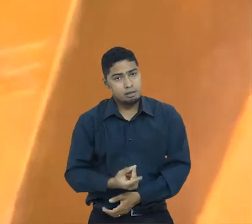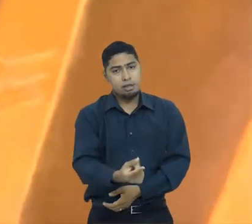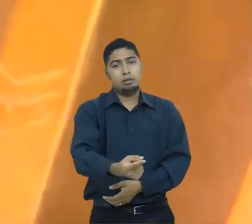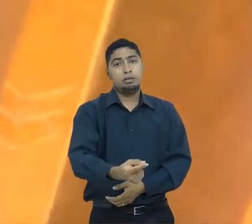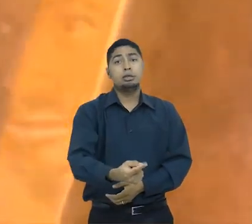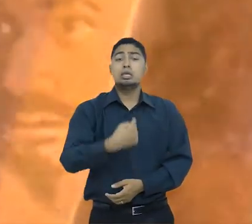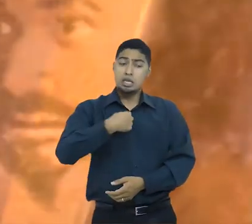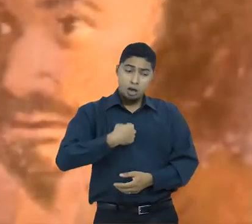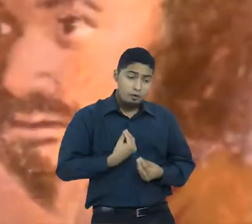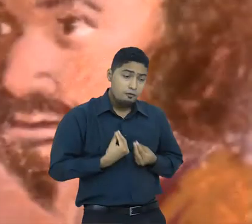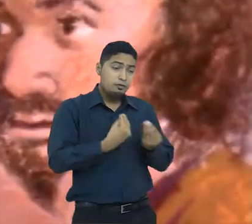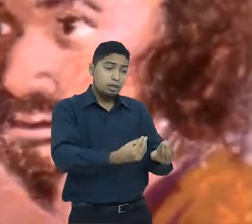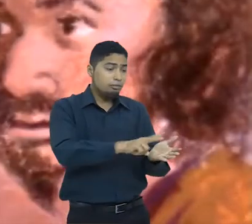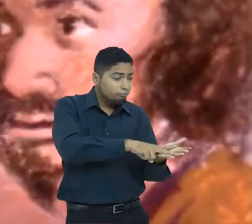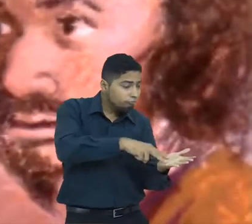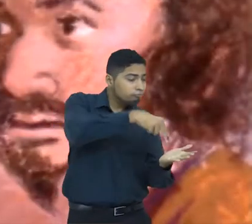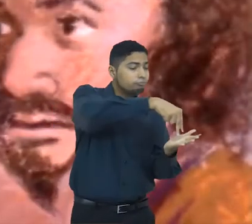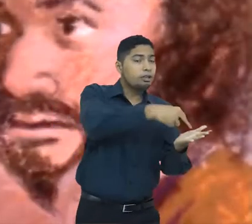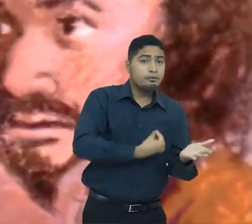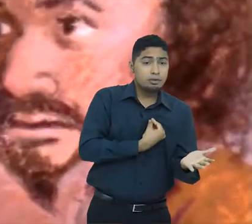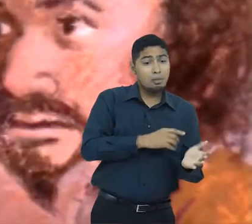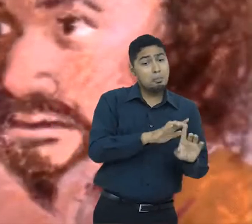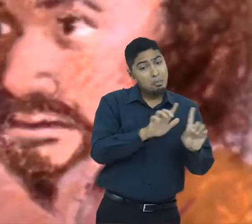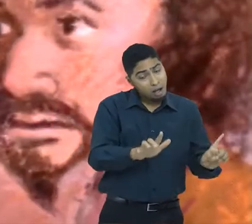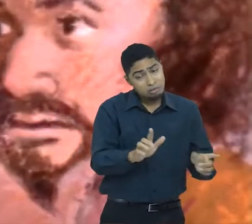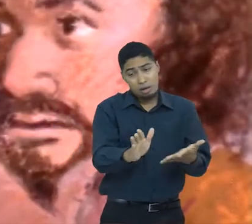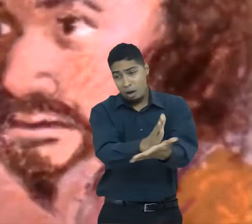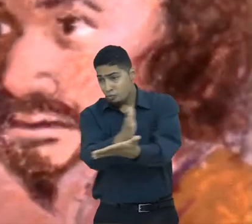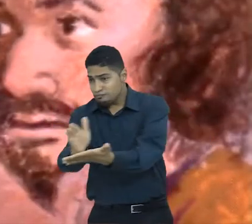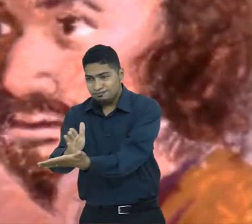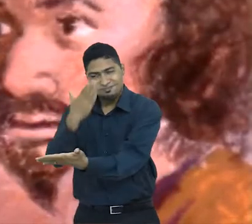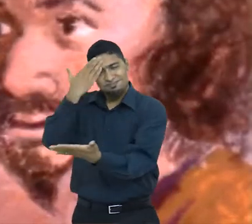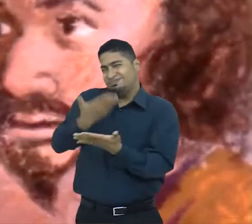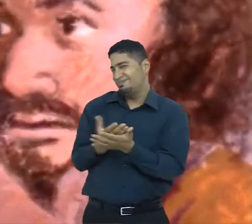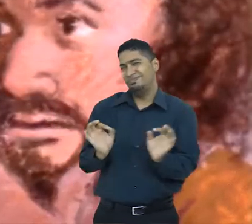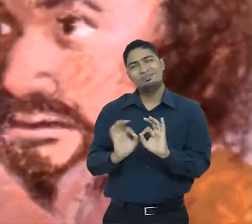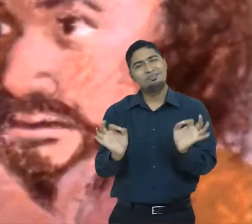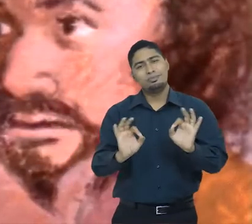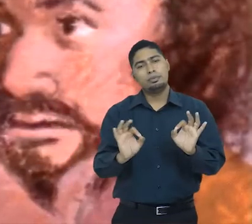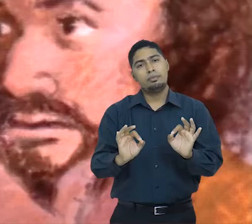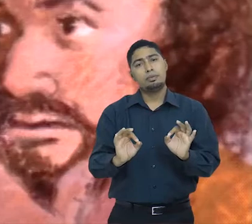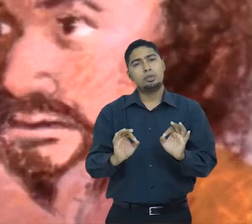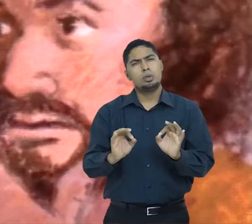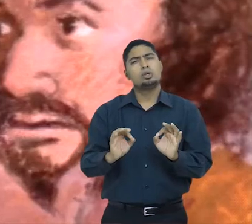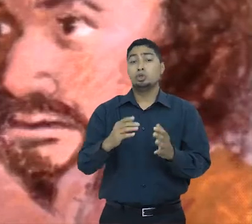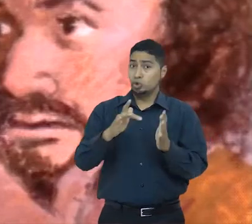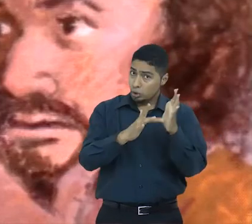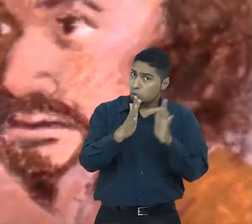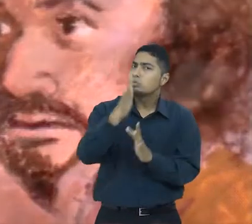eu ressuscitarei os que creem, mas alguns de vocês não creem. Desde o começo, Jesus sabia quem não